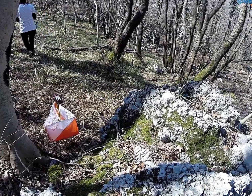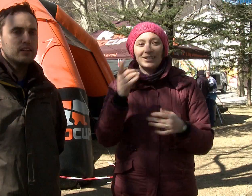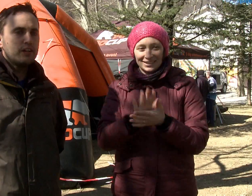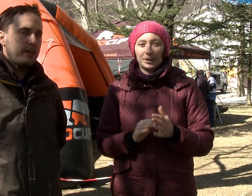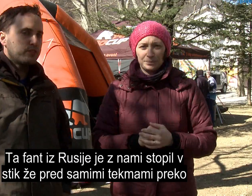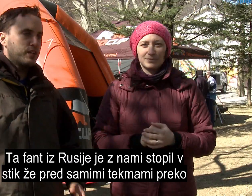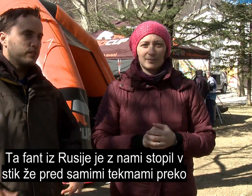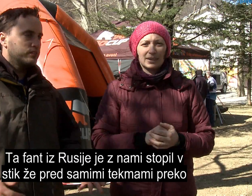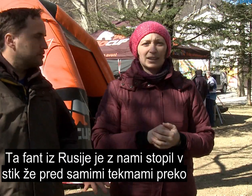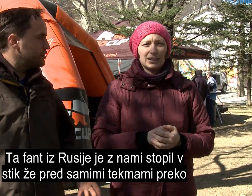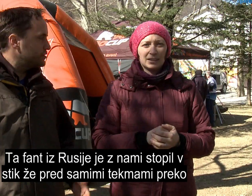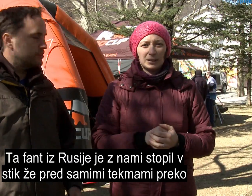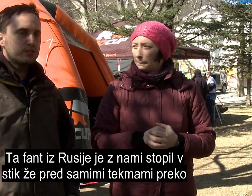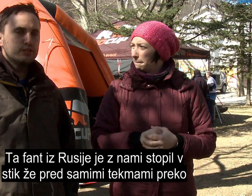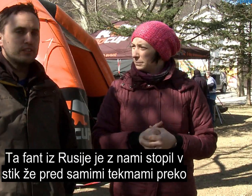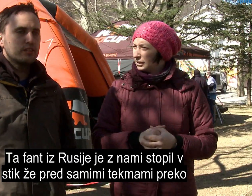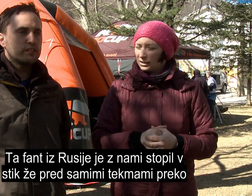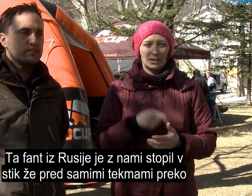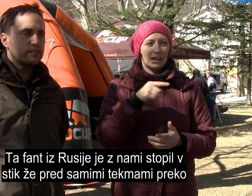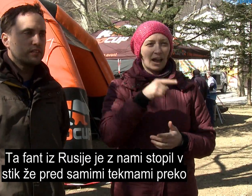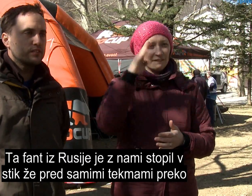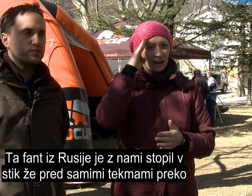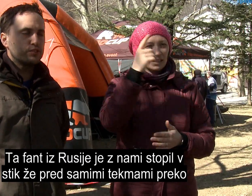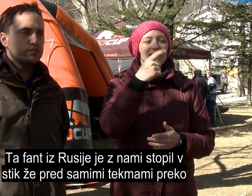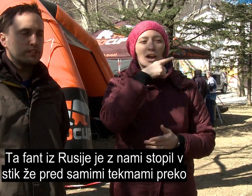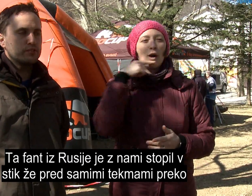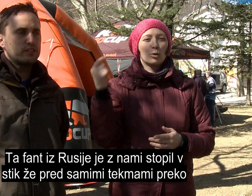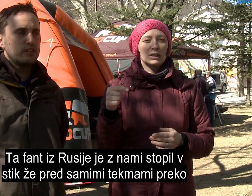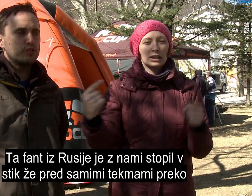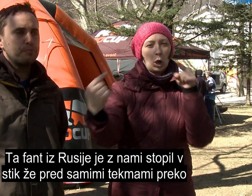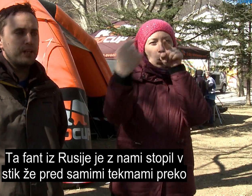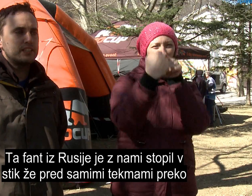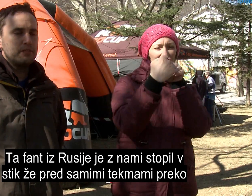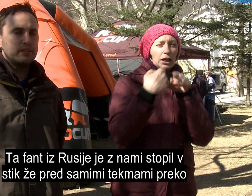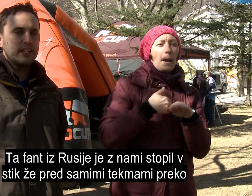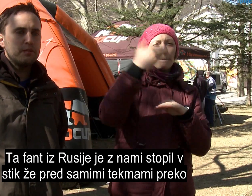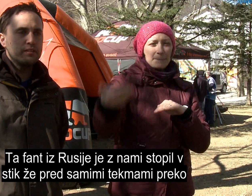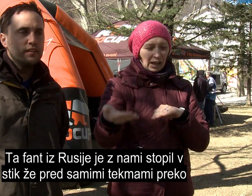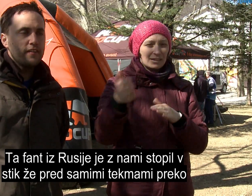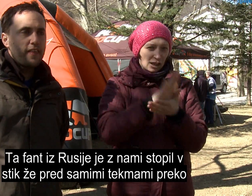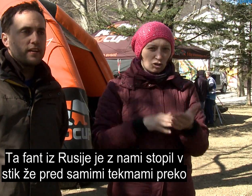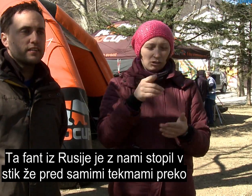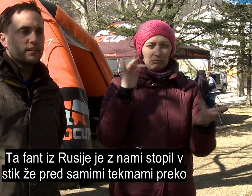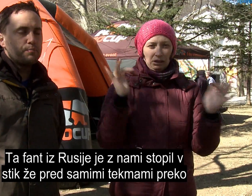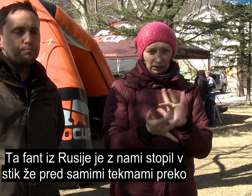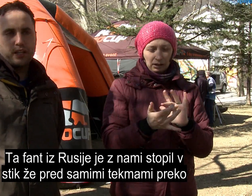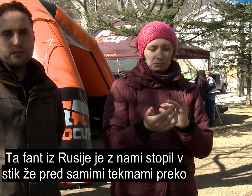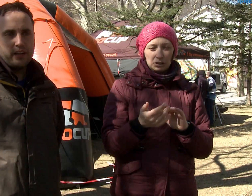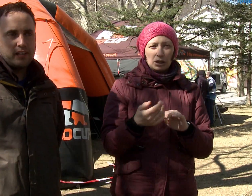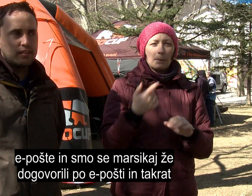Ta fant konkretno iz Rusije, torej nas je kontaktiral že pred samimi tekmami prek e-maila